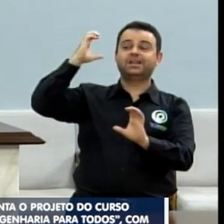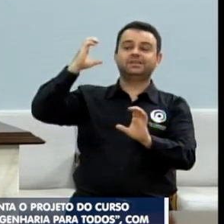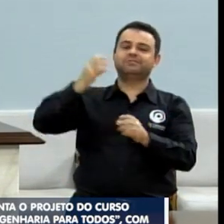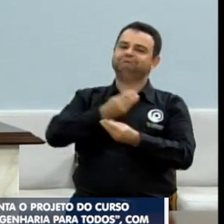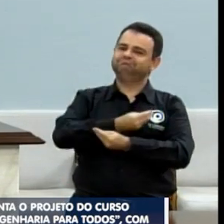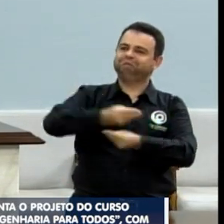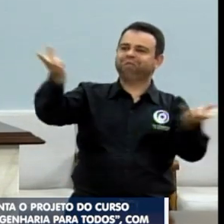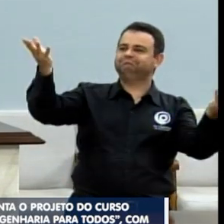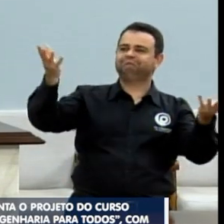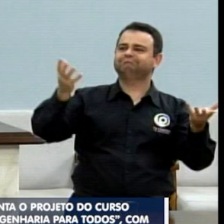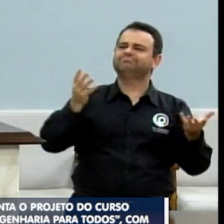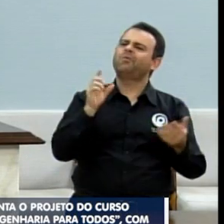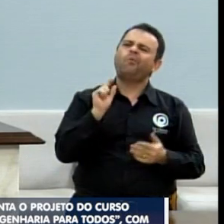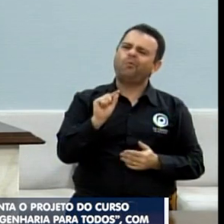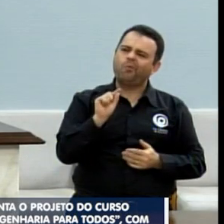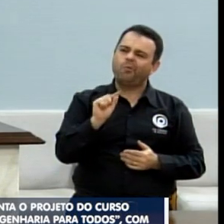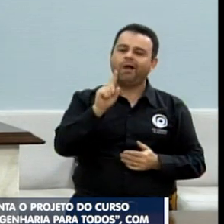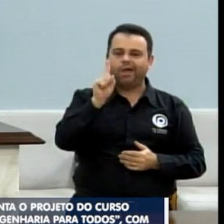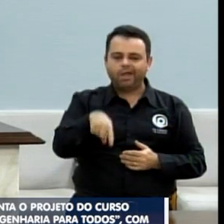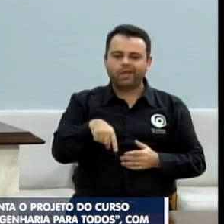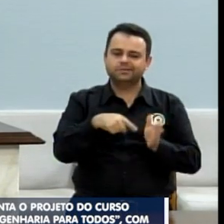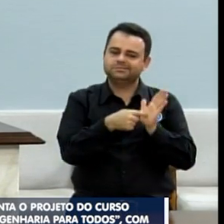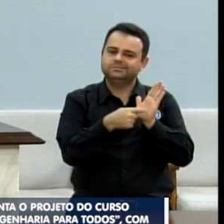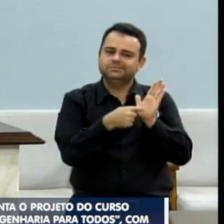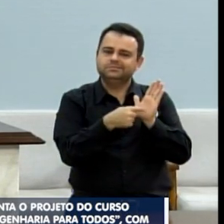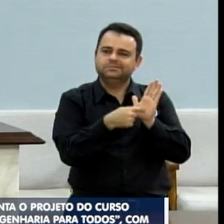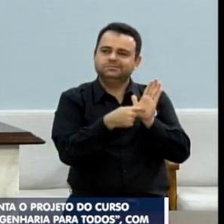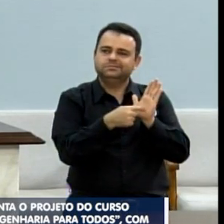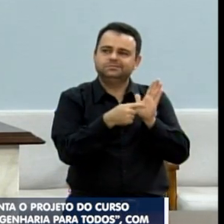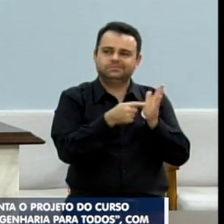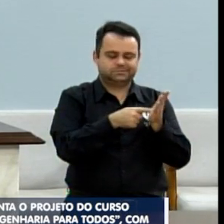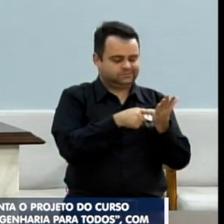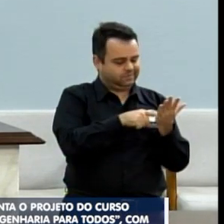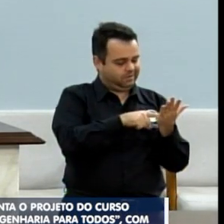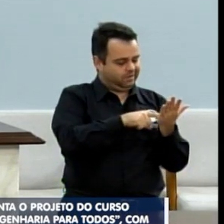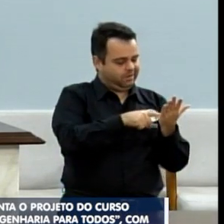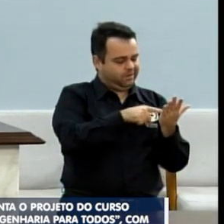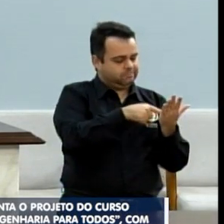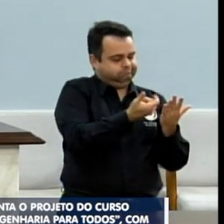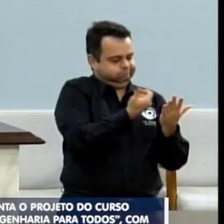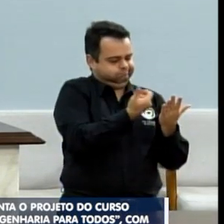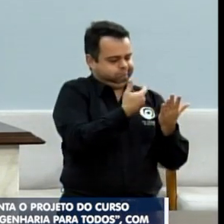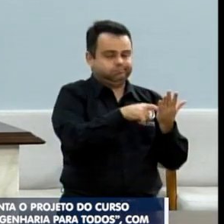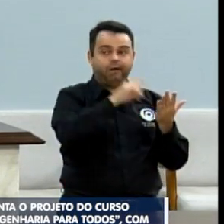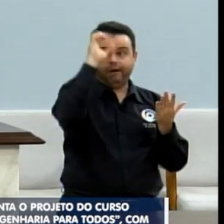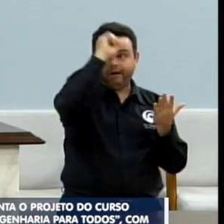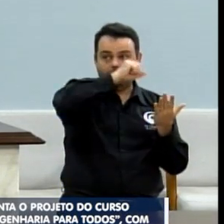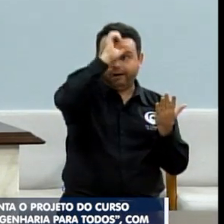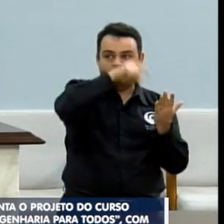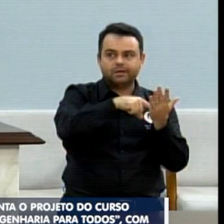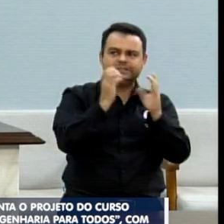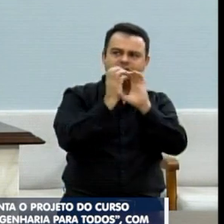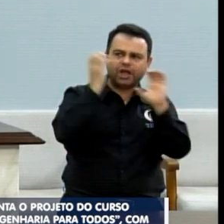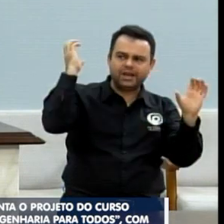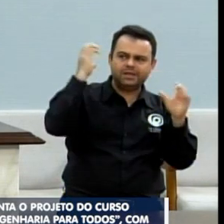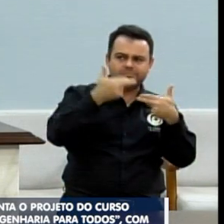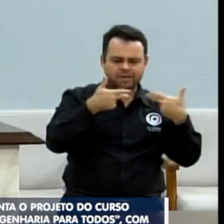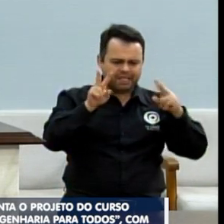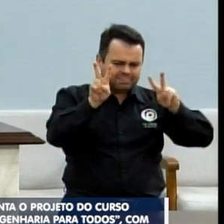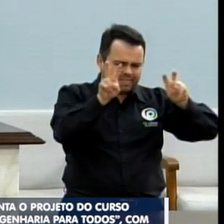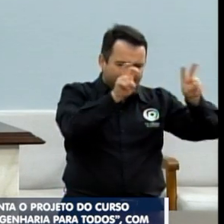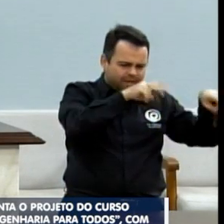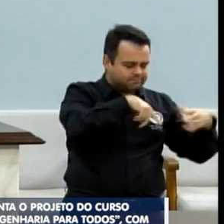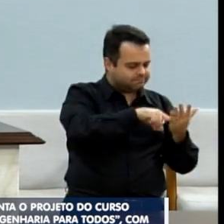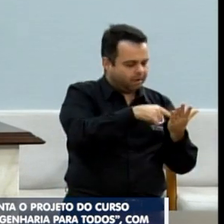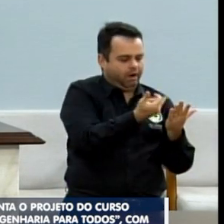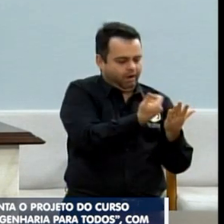democratizar esse acesso ao conhecimento e às práticas da engenharia. E, neste momento,